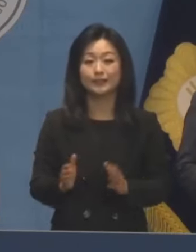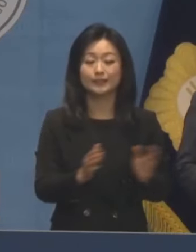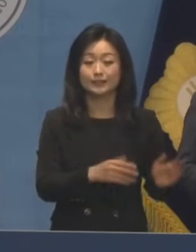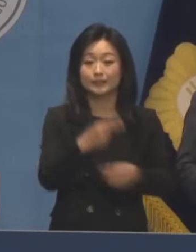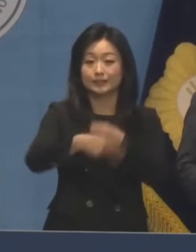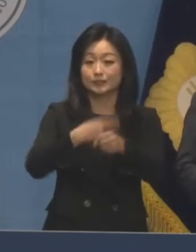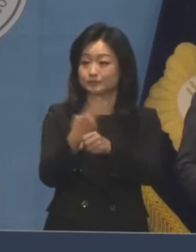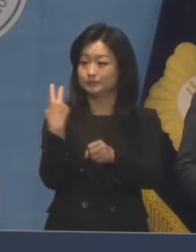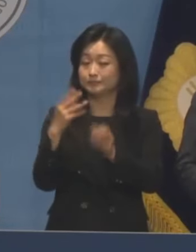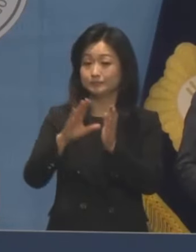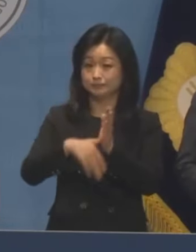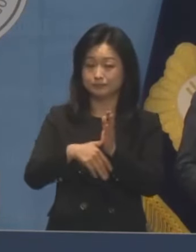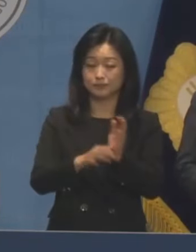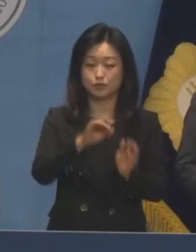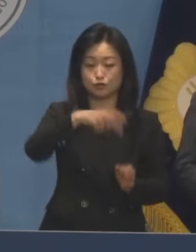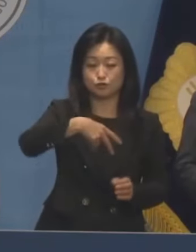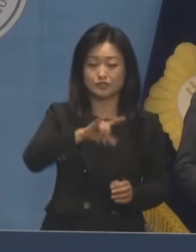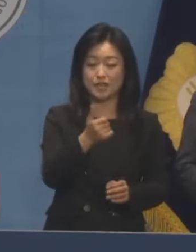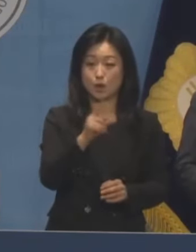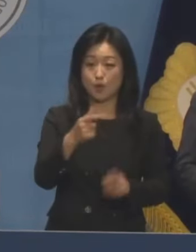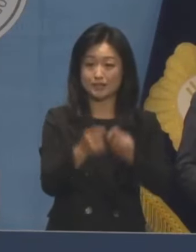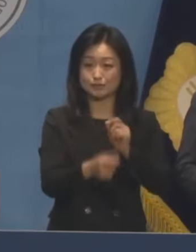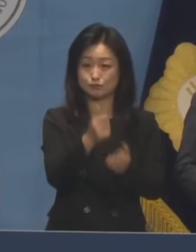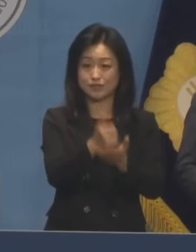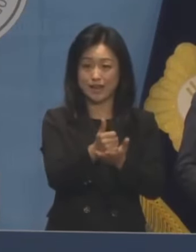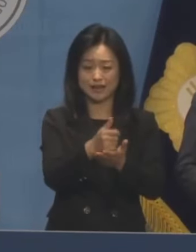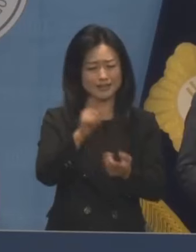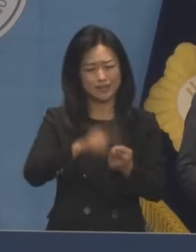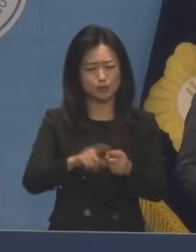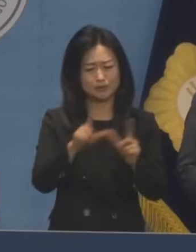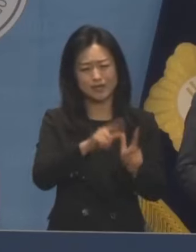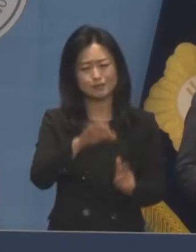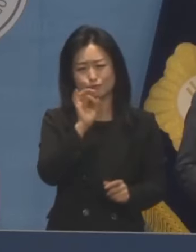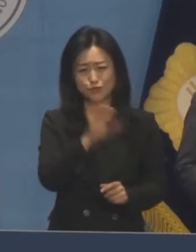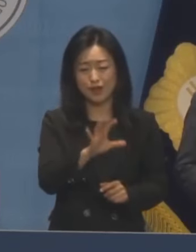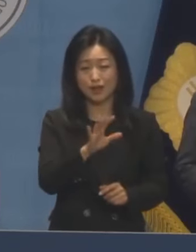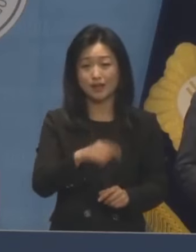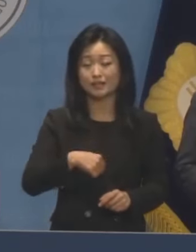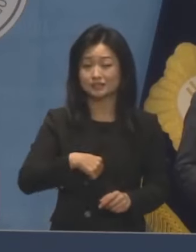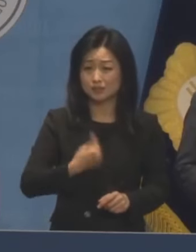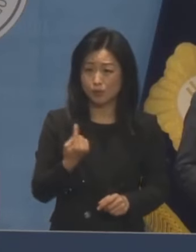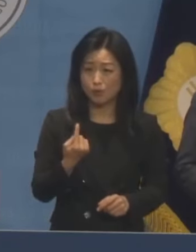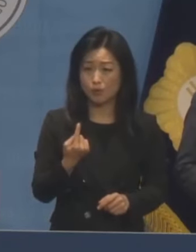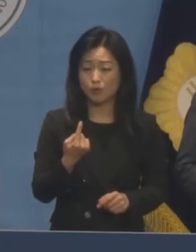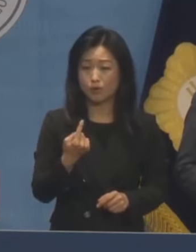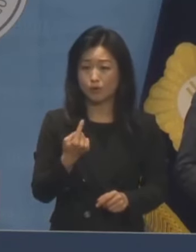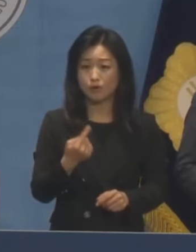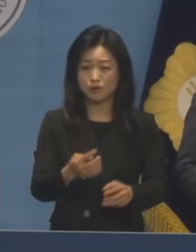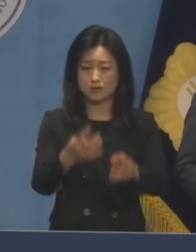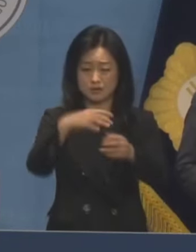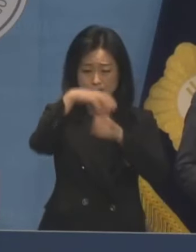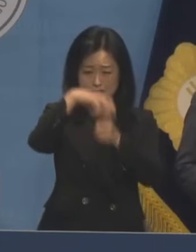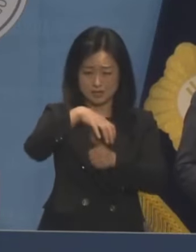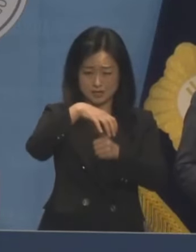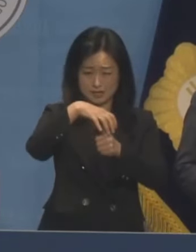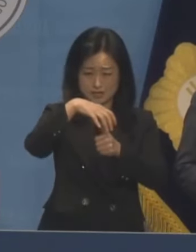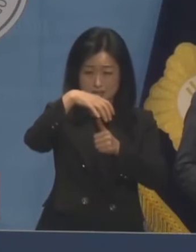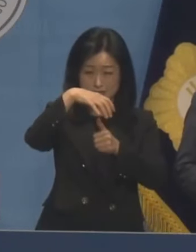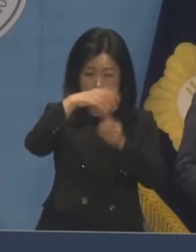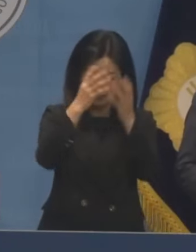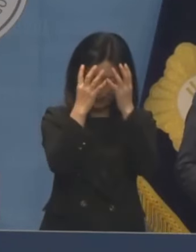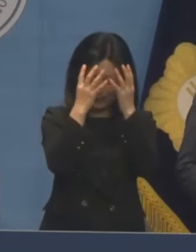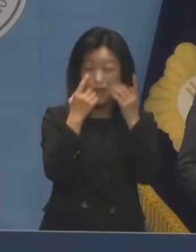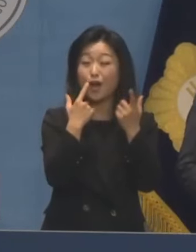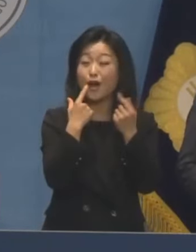2년전 유한 지부장은 이대로 살 수 없지 않습니까 스스로를 창살 안에 가두었습니다 바로